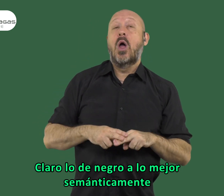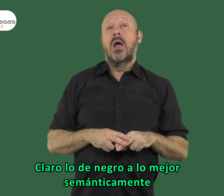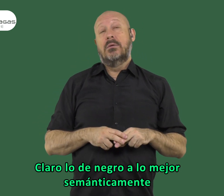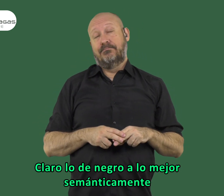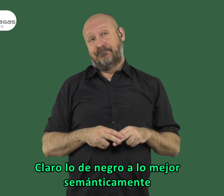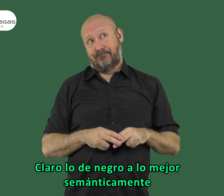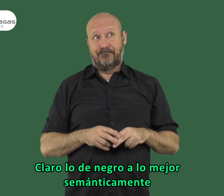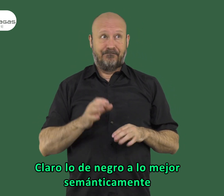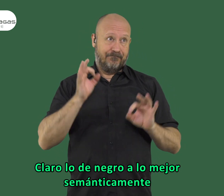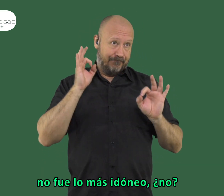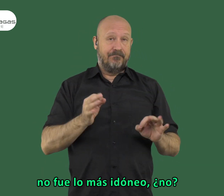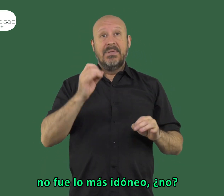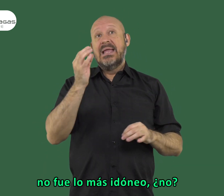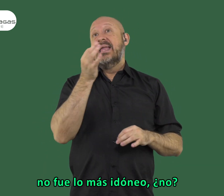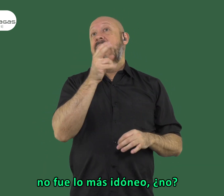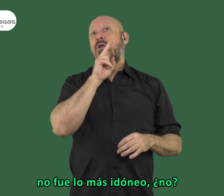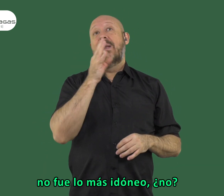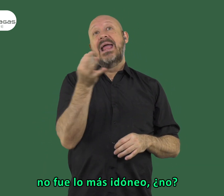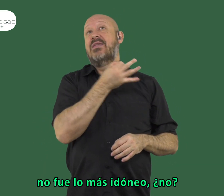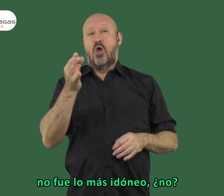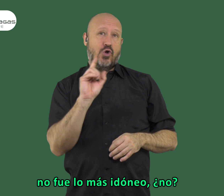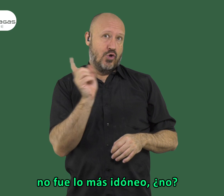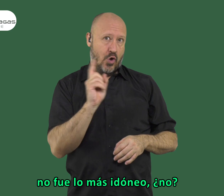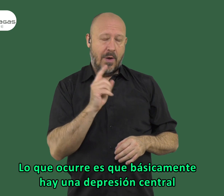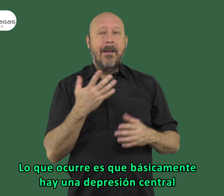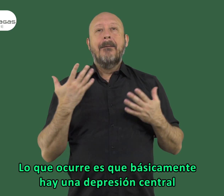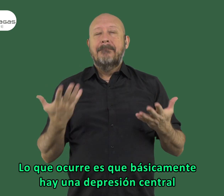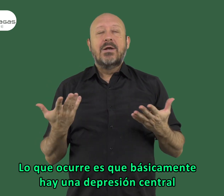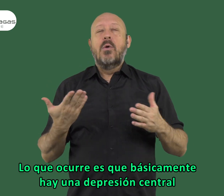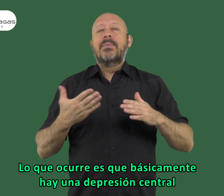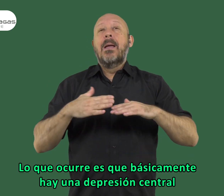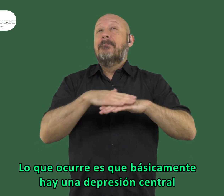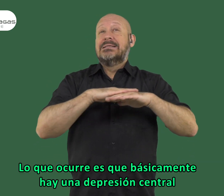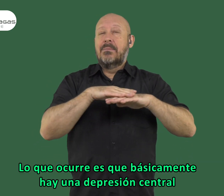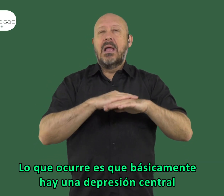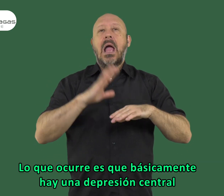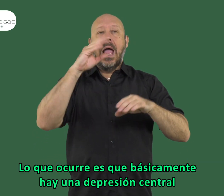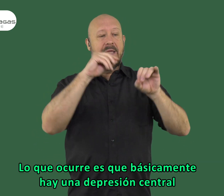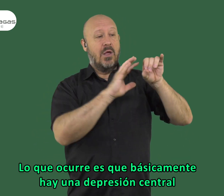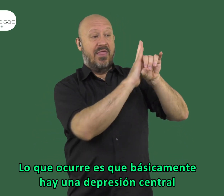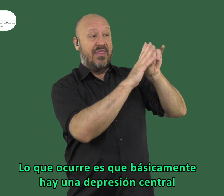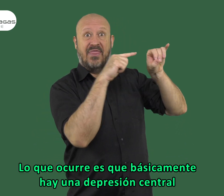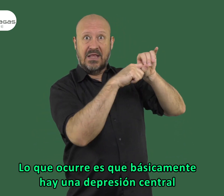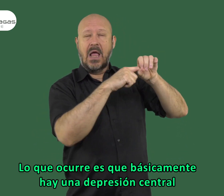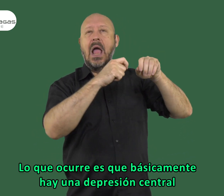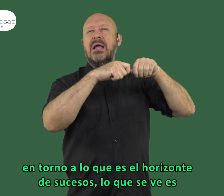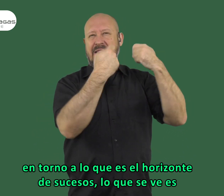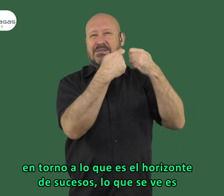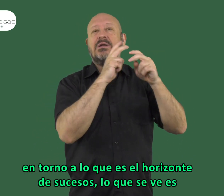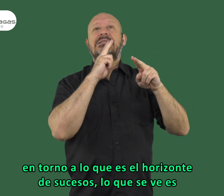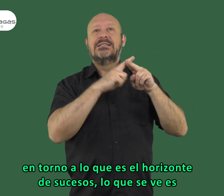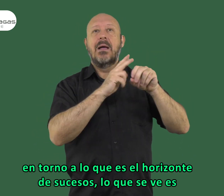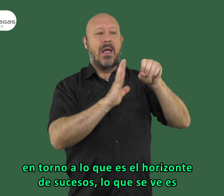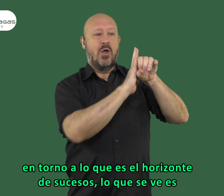negro a lo mejor semánticamente no fue lo más idóneo. Lo que ocurre es que básicamente hay una depresión central